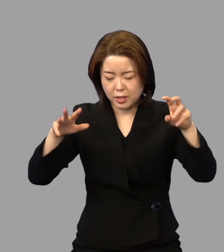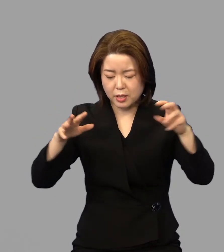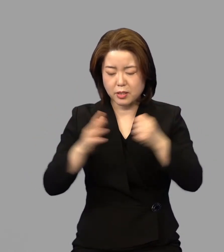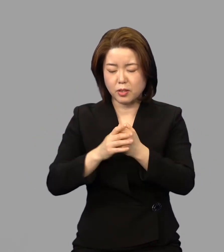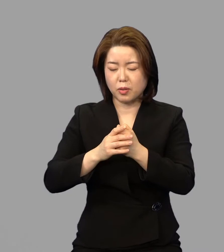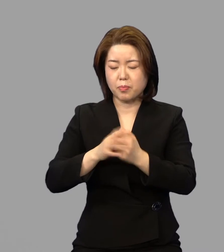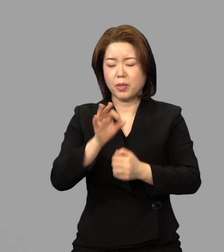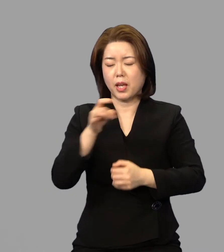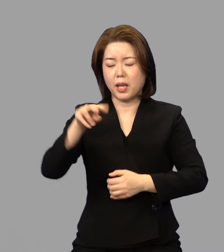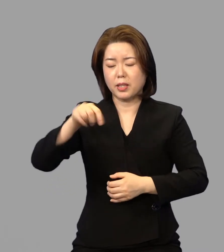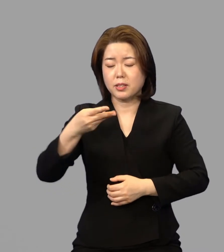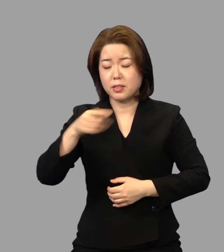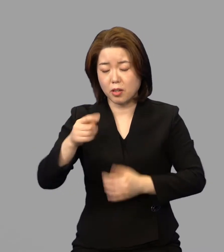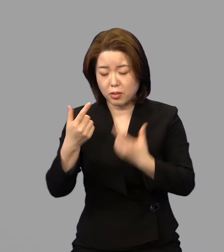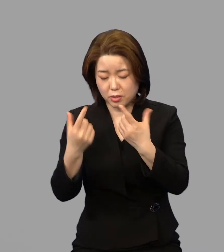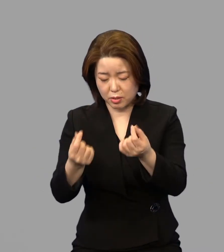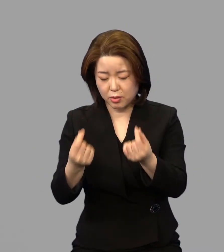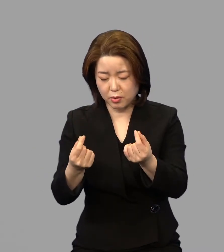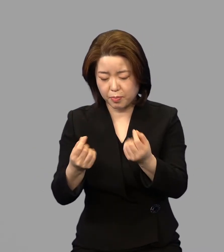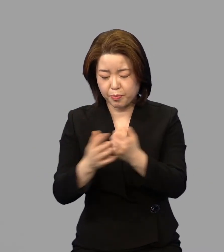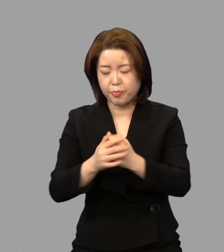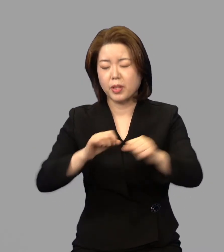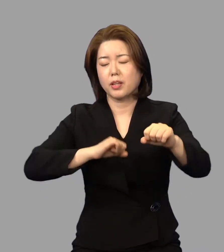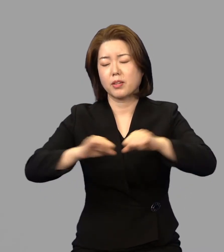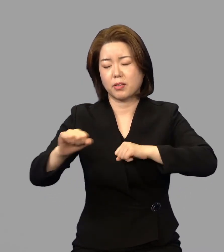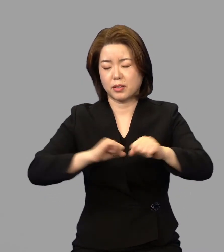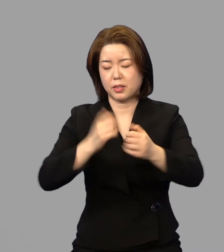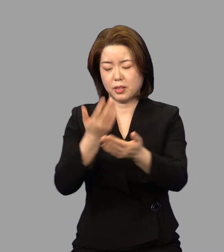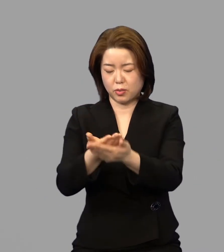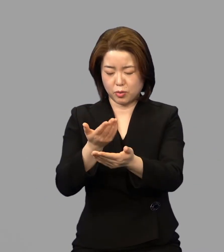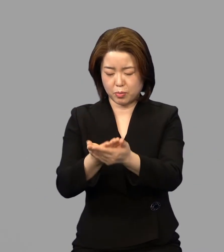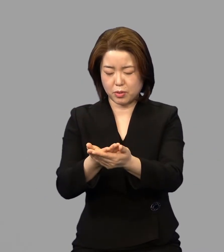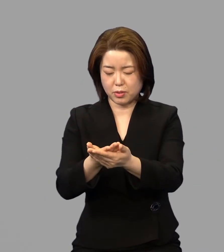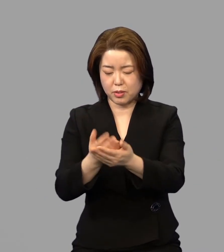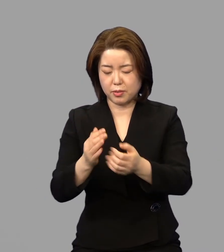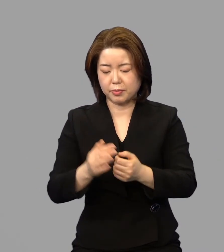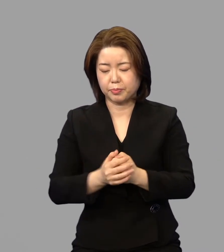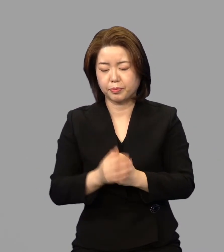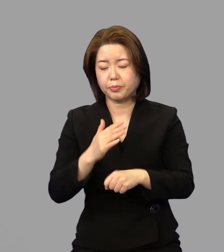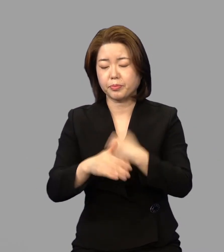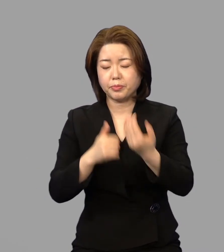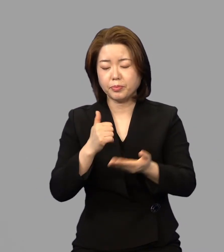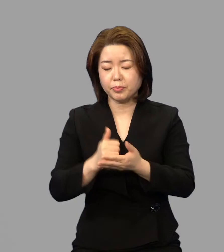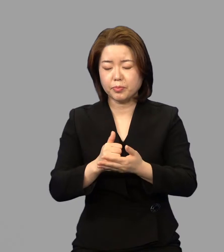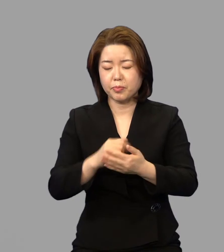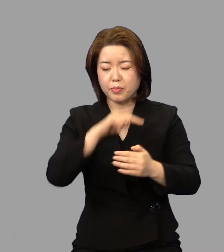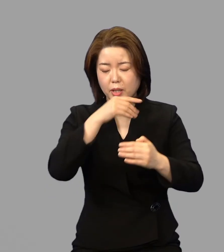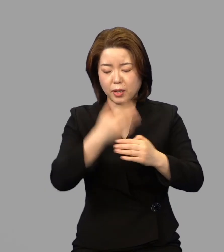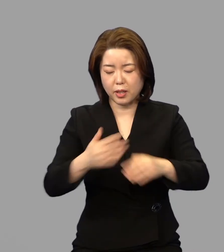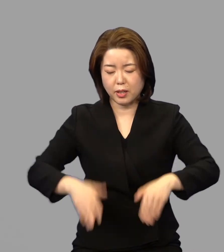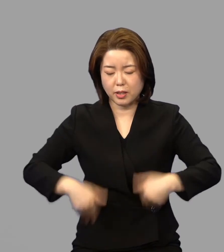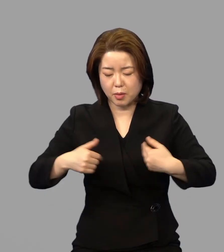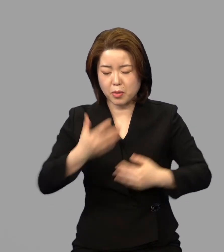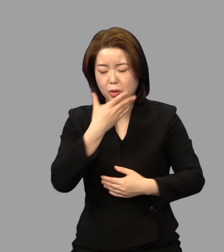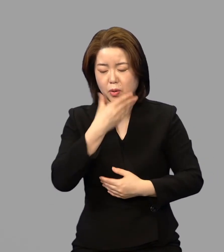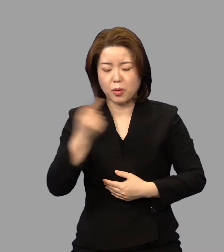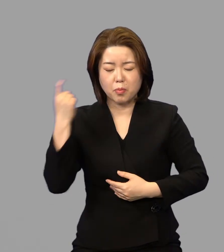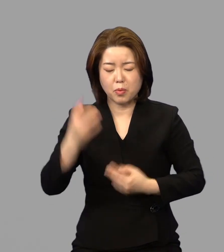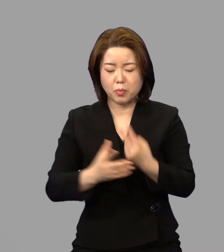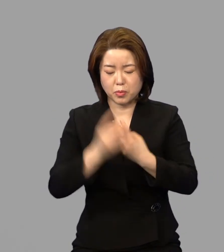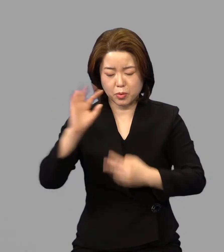에스더처럼 그렇게 역사하게 하소서. 하나님, 남북한이 복음으로 통일되고